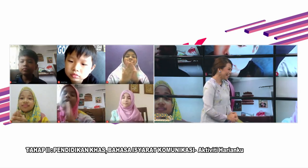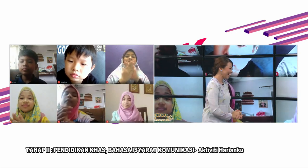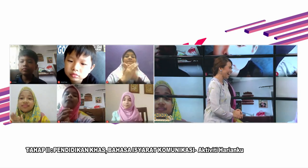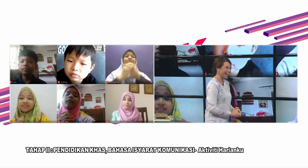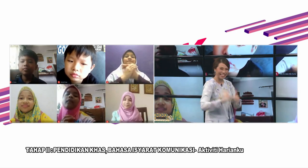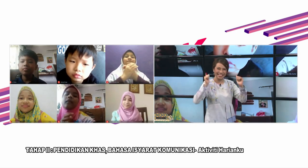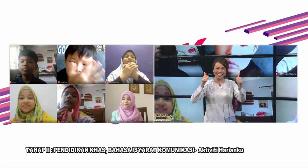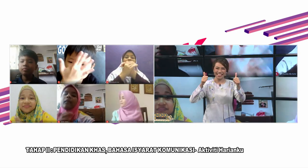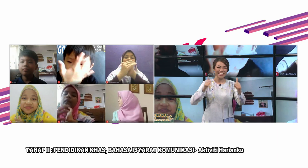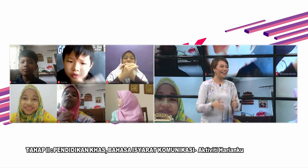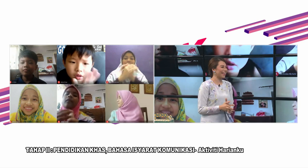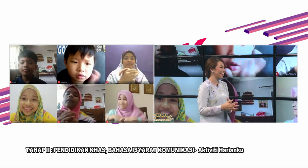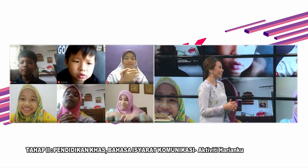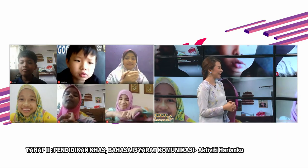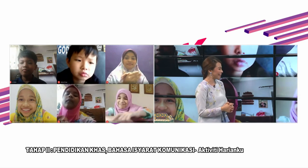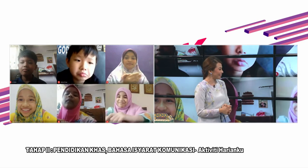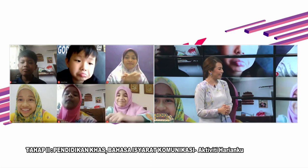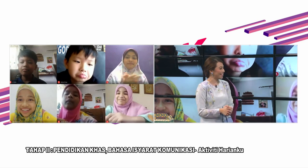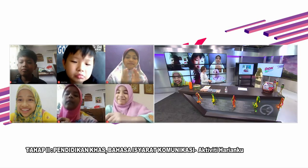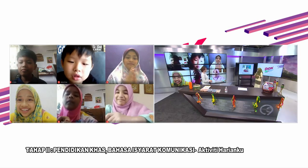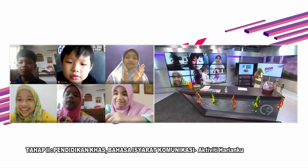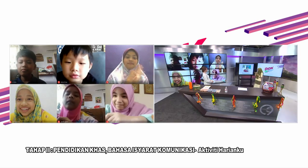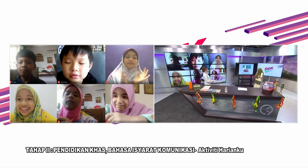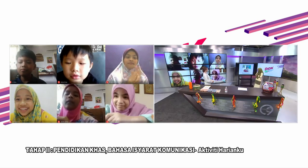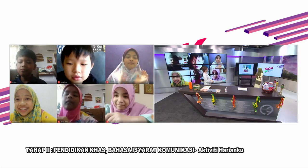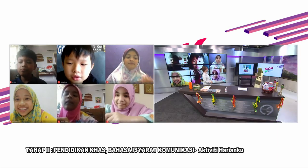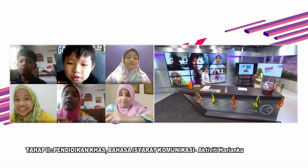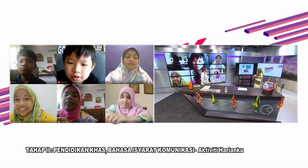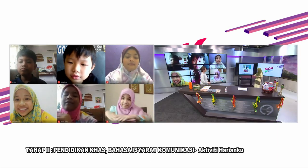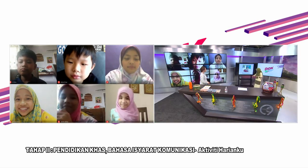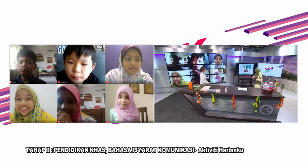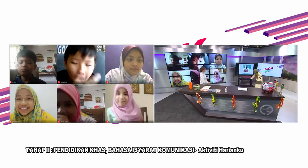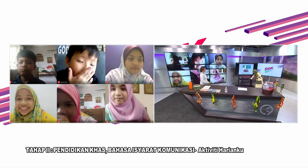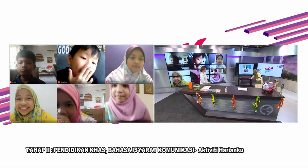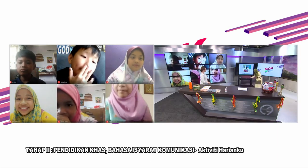Pandai. Good. Okey. Seterusnya.